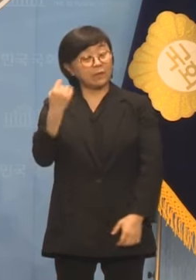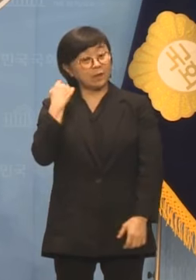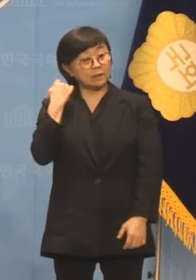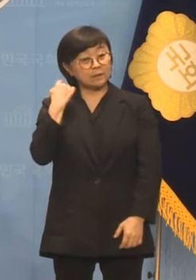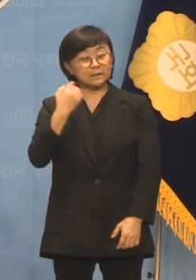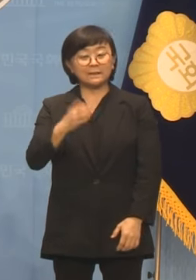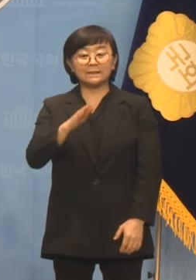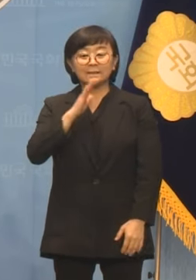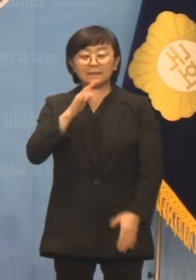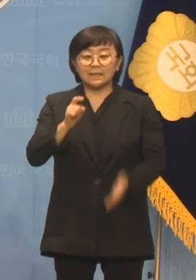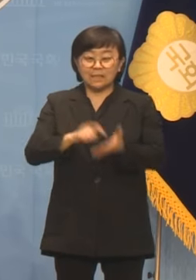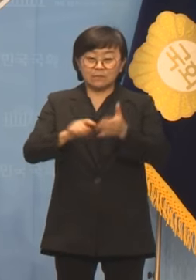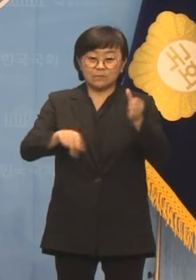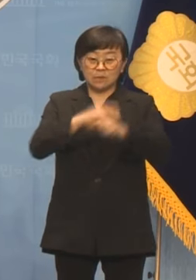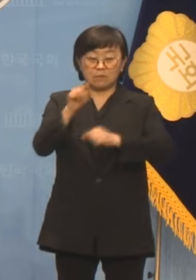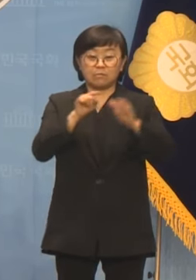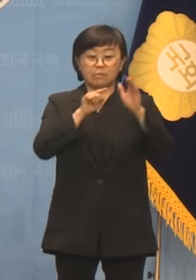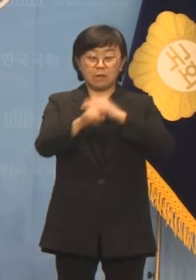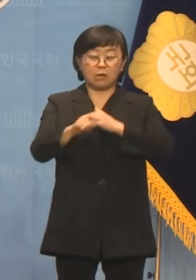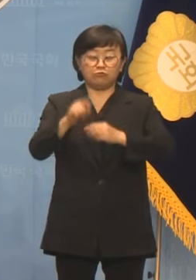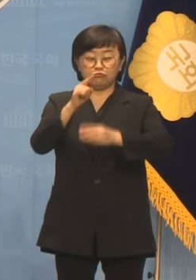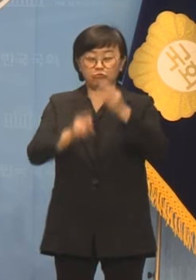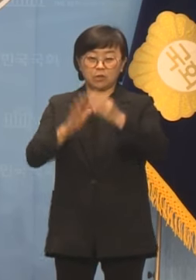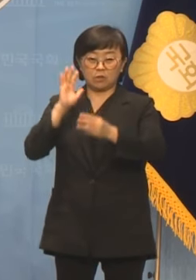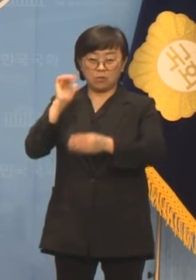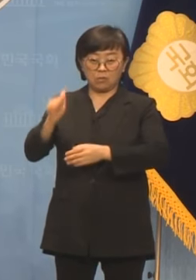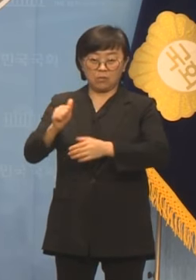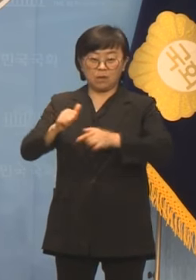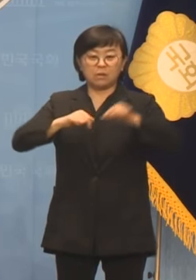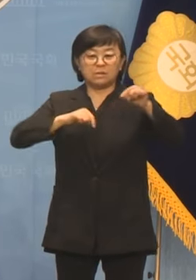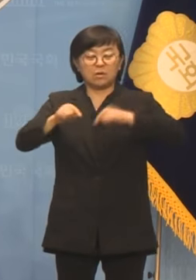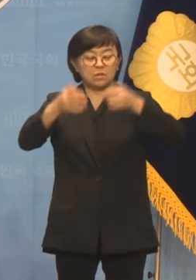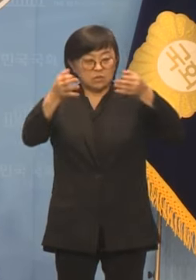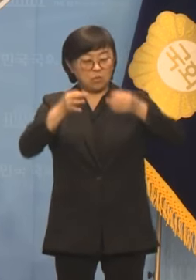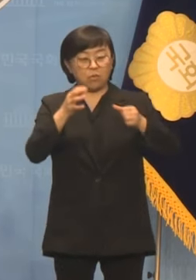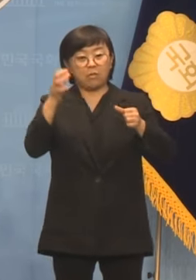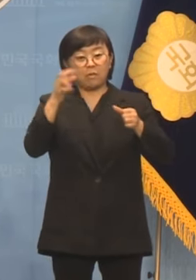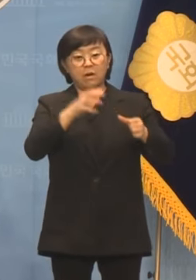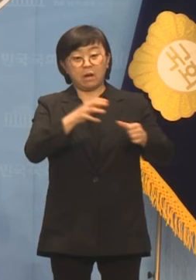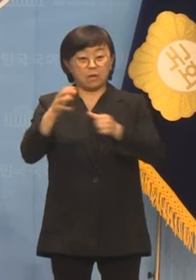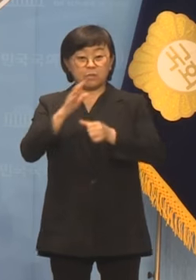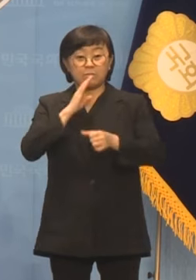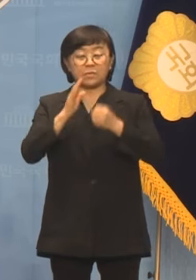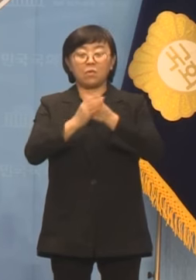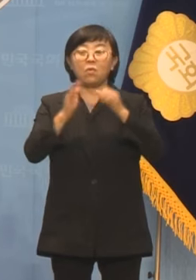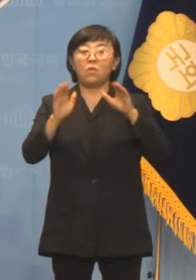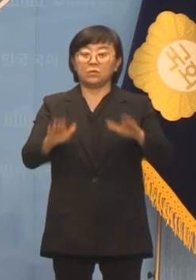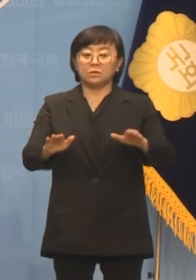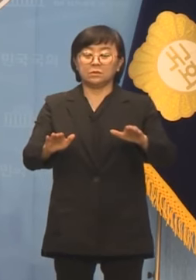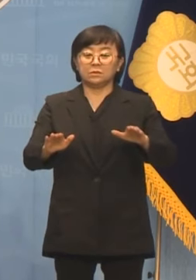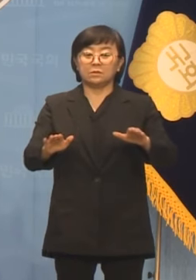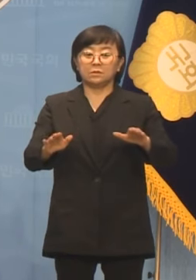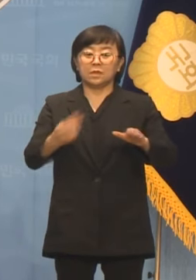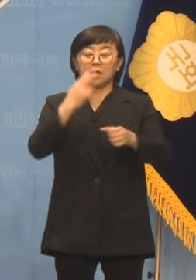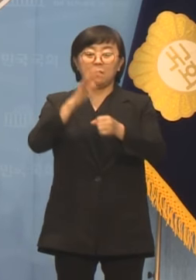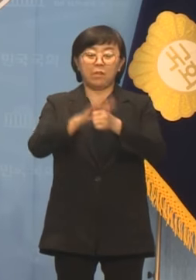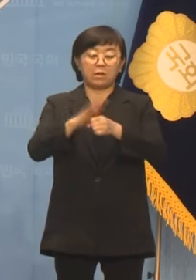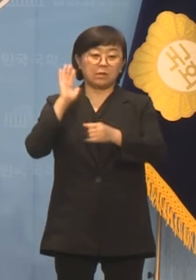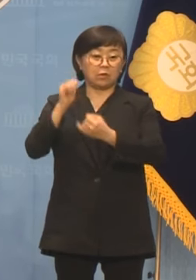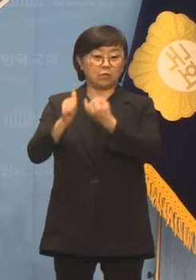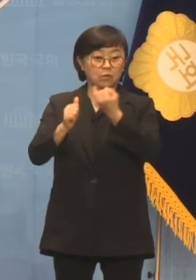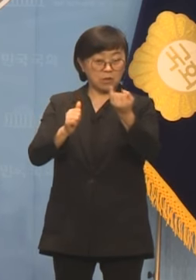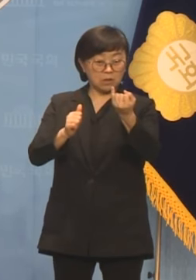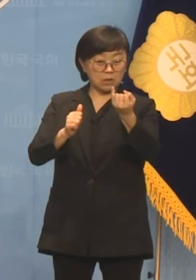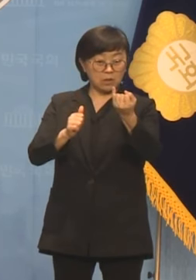참혹한 재난 현장을 윤석열 대통령과의 정치 쇼 자리로 악용하더니 오늘은 참담한 대통령 일가의